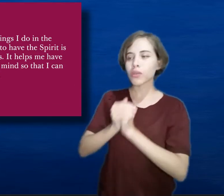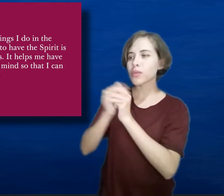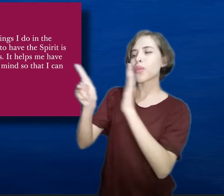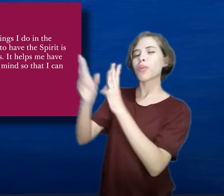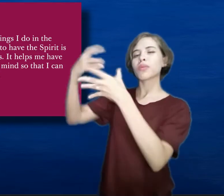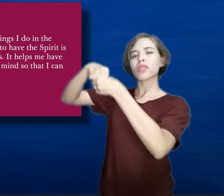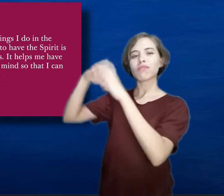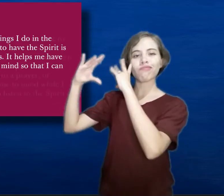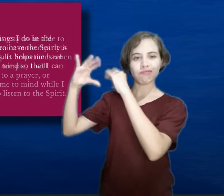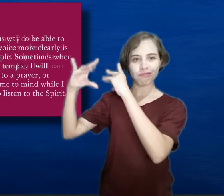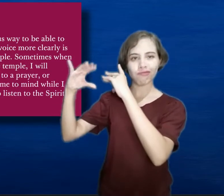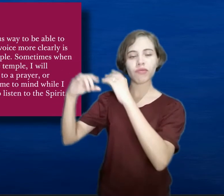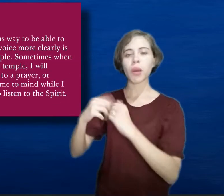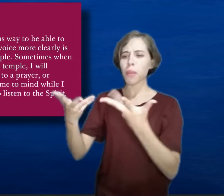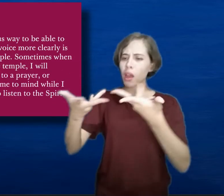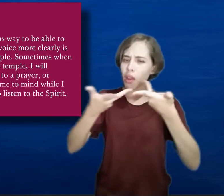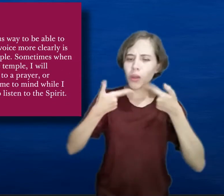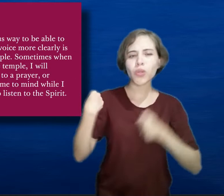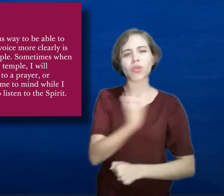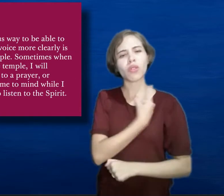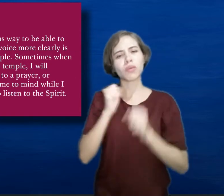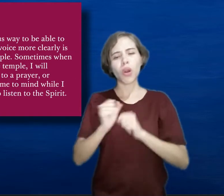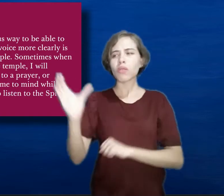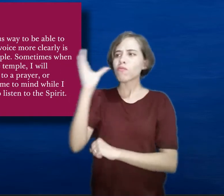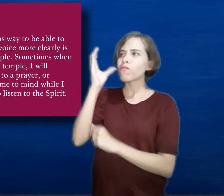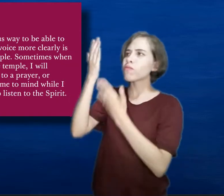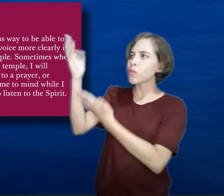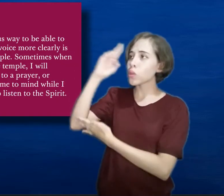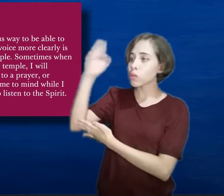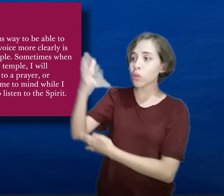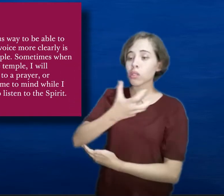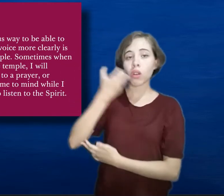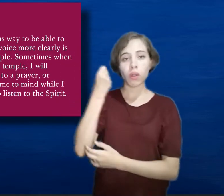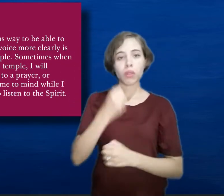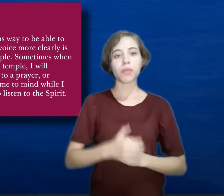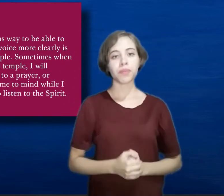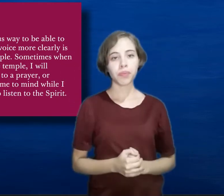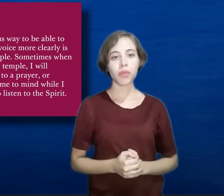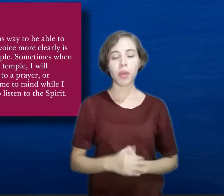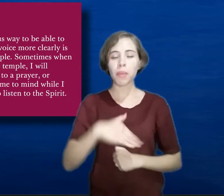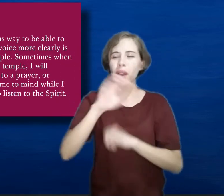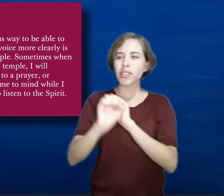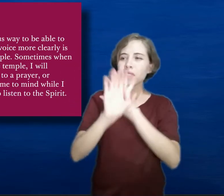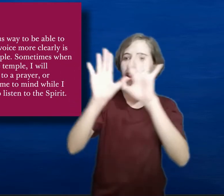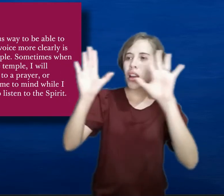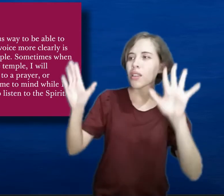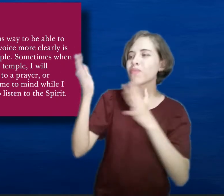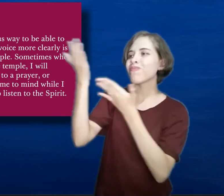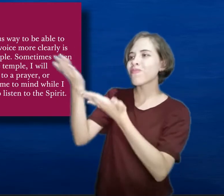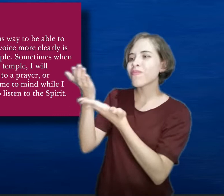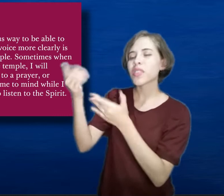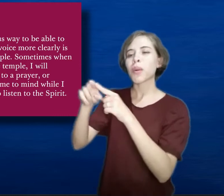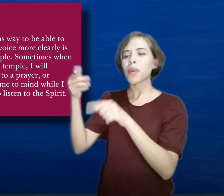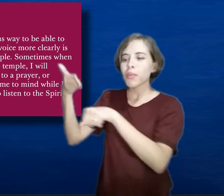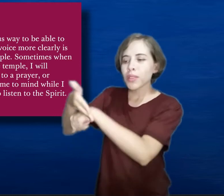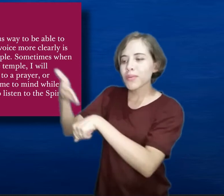receber revelação. Segundo, é adoração no templo. Outra maneira maravilhosa pela qual podemos